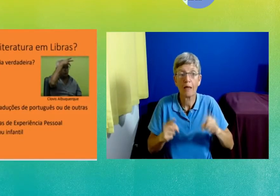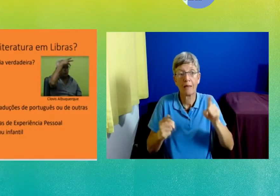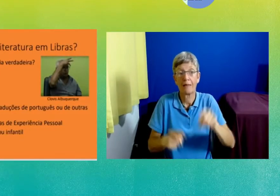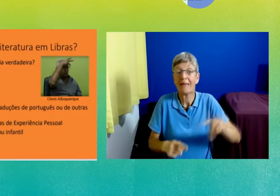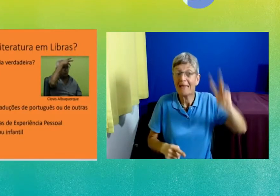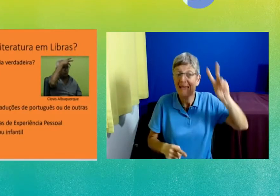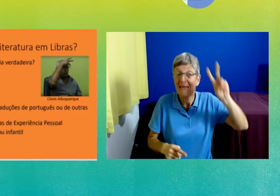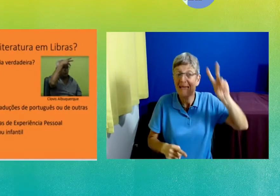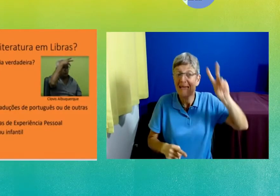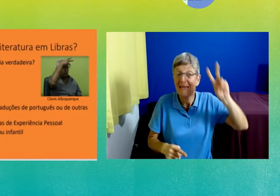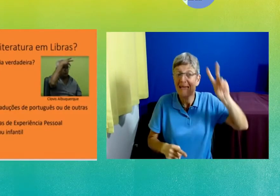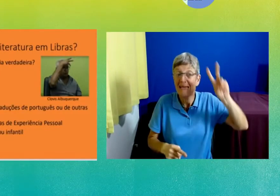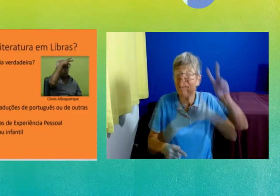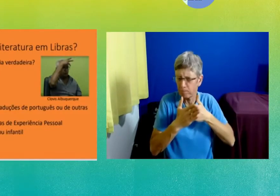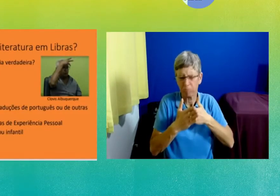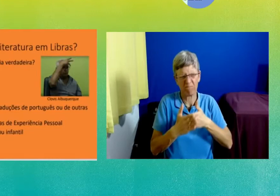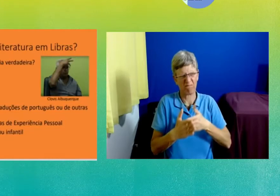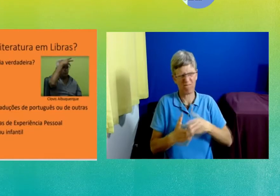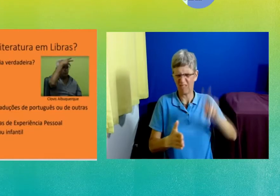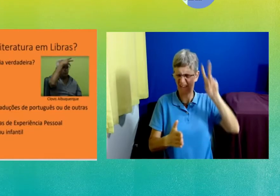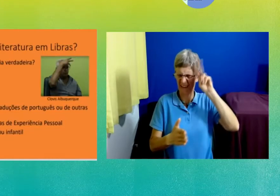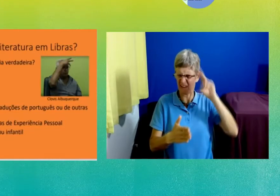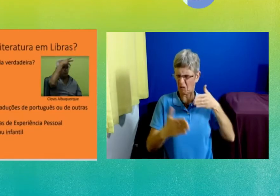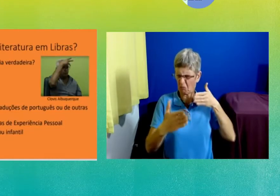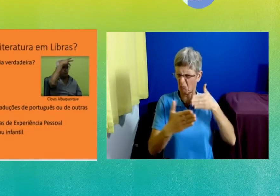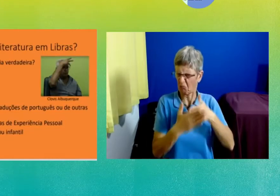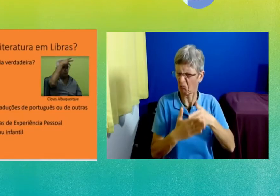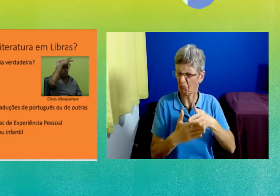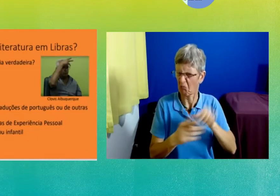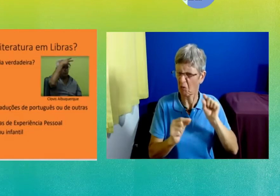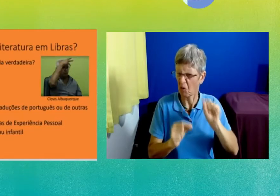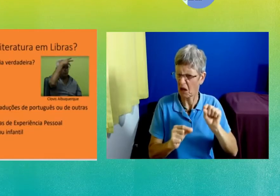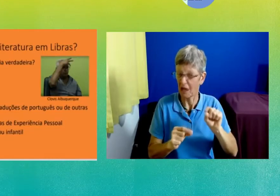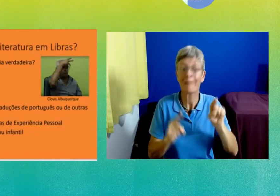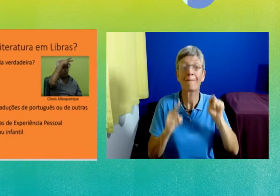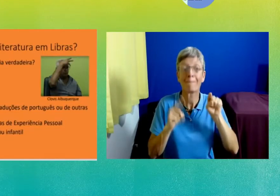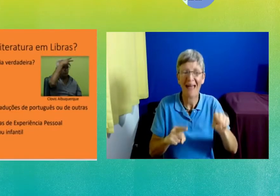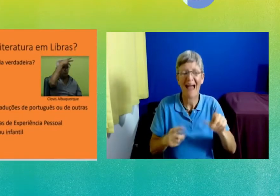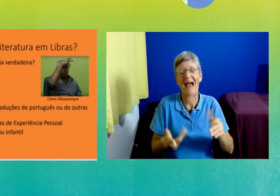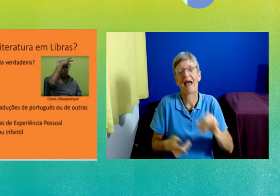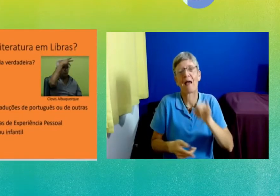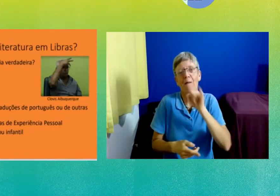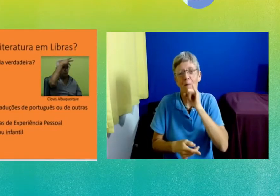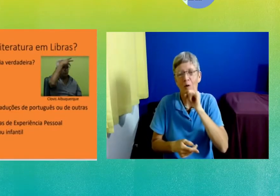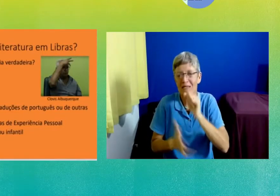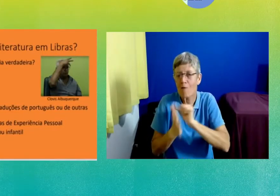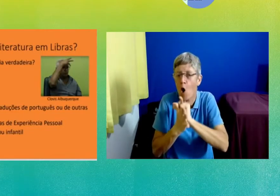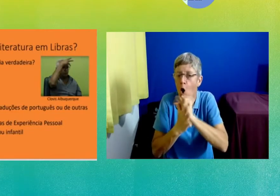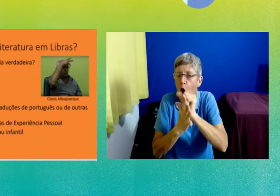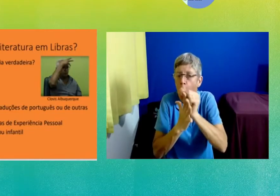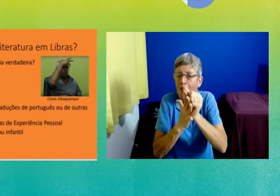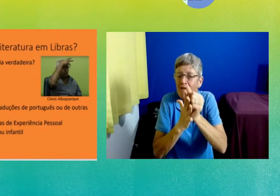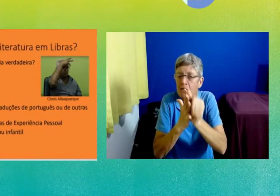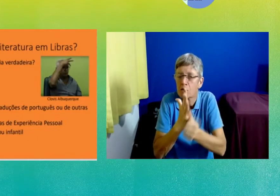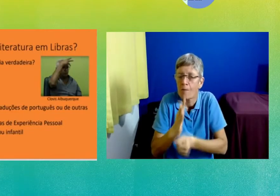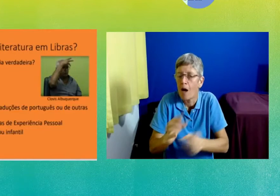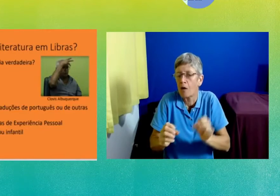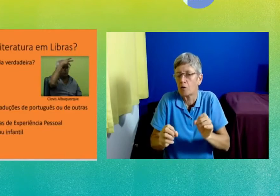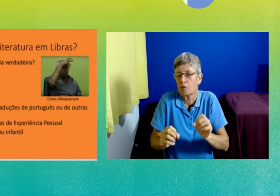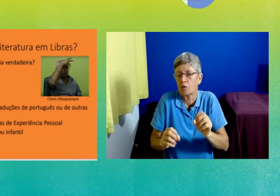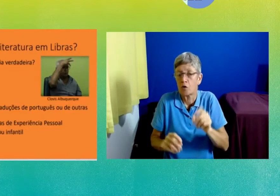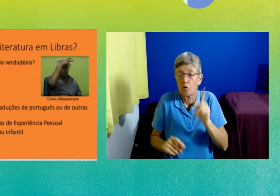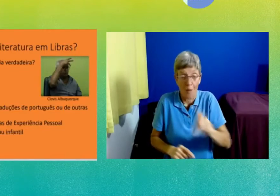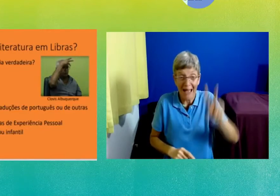É uma arte mesmo, né? E histórias podem ser utilizadas,